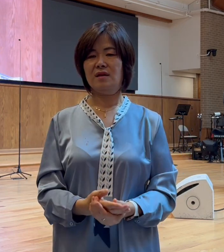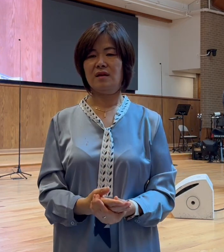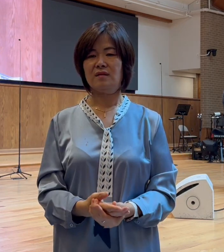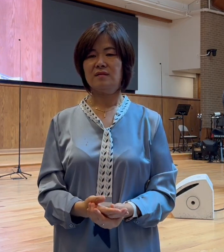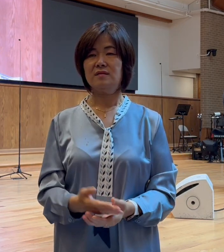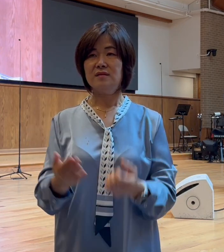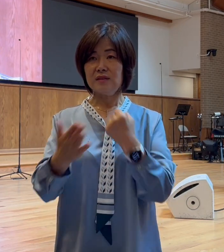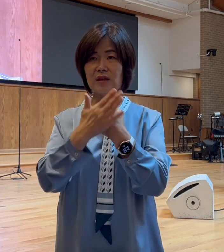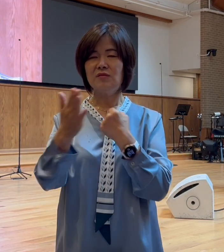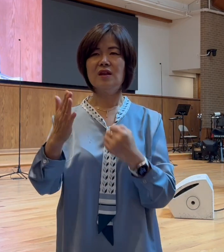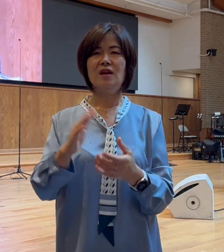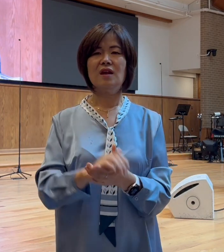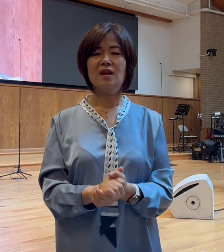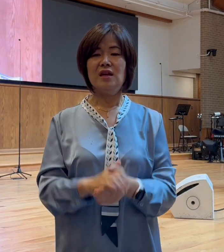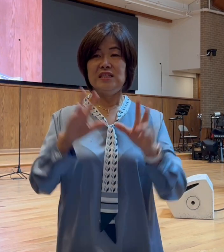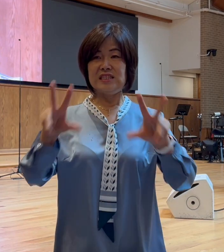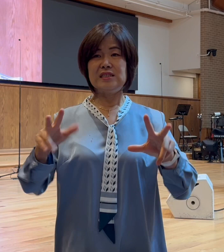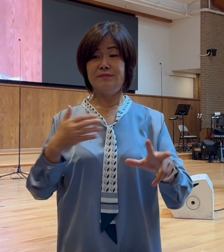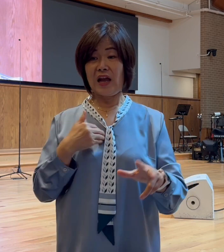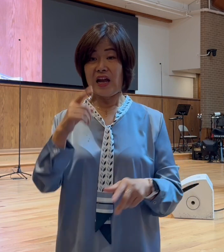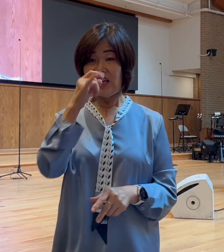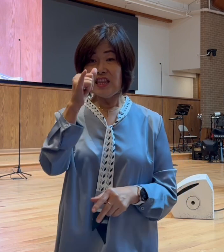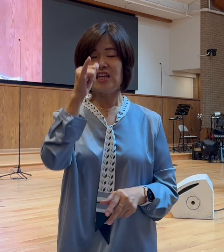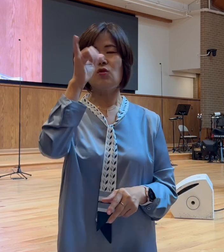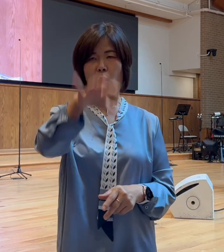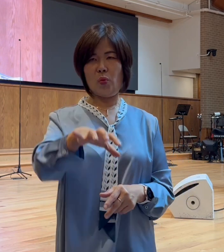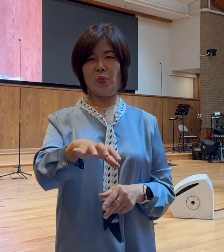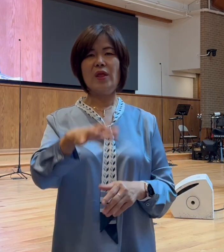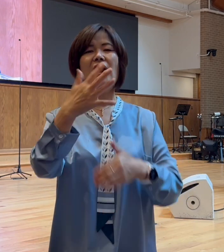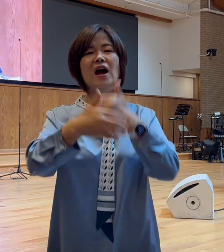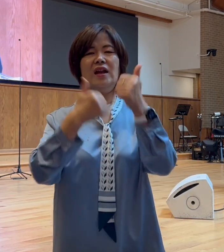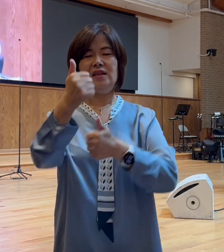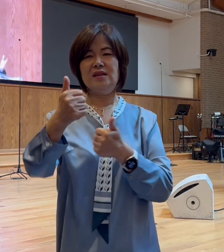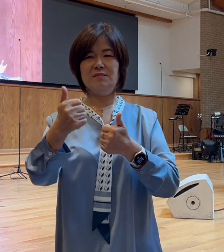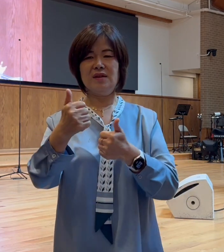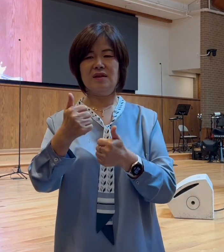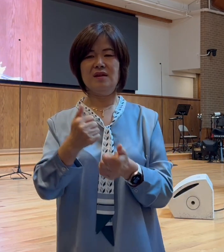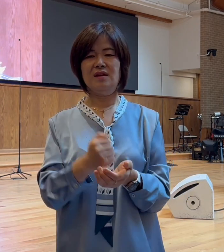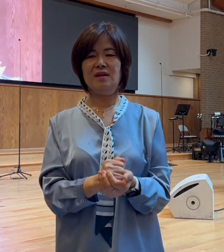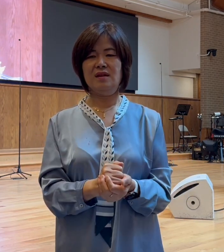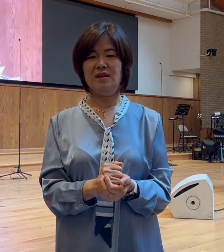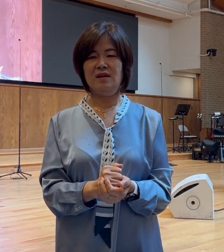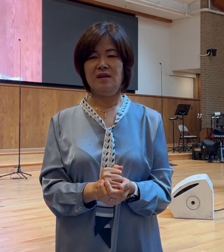그렇기 때문에 현재 내가 있는 곳이 하나님이 가라는 곳이죠.